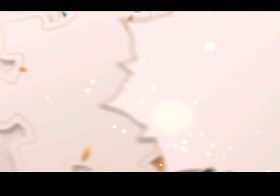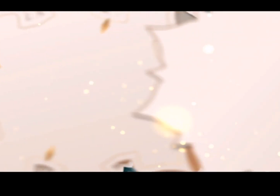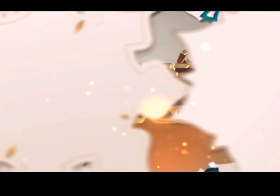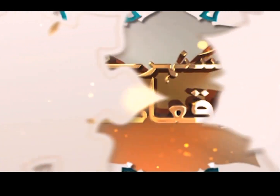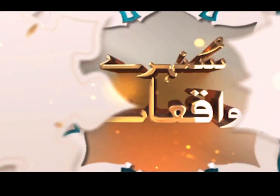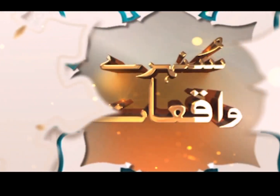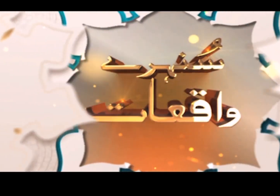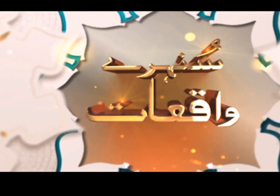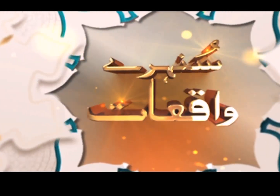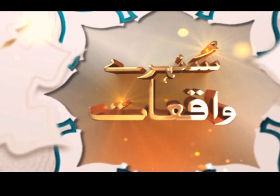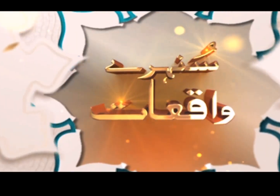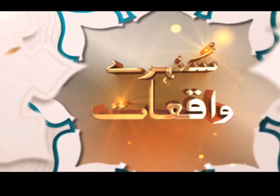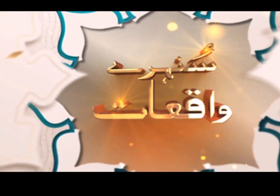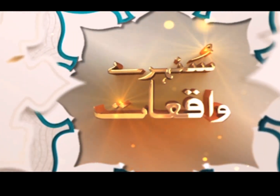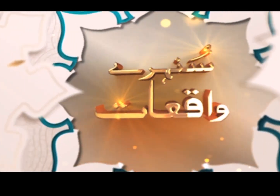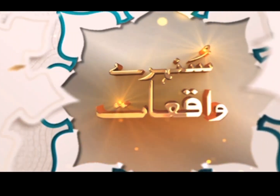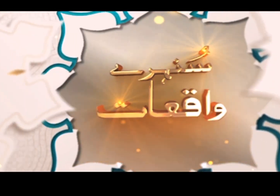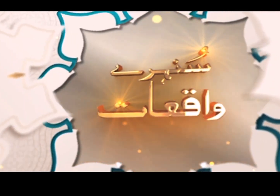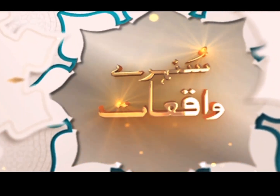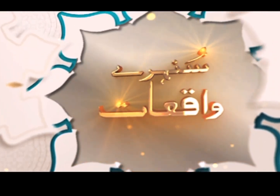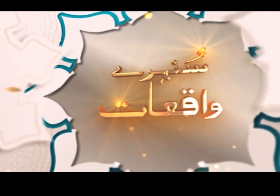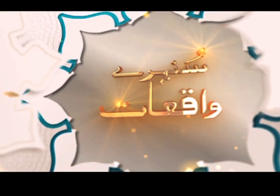اکابری کی حیات سے۔